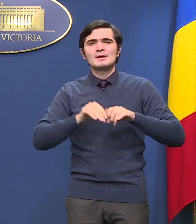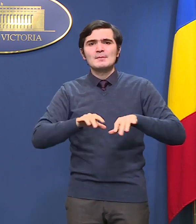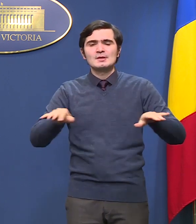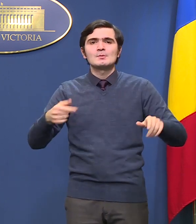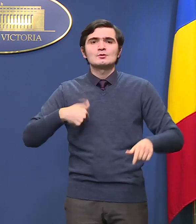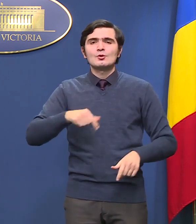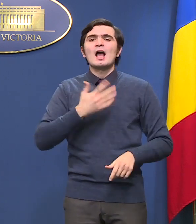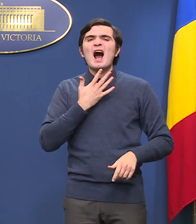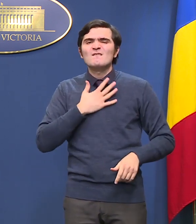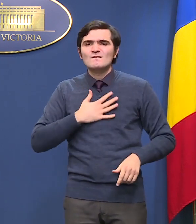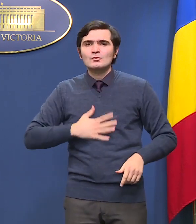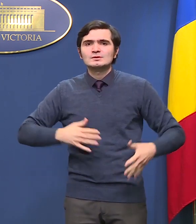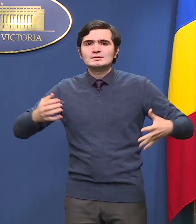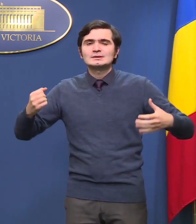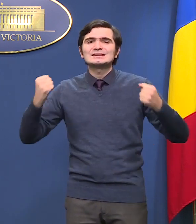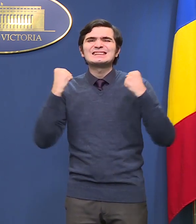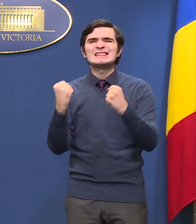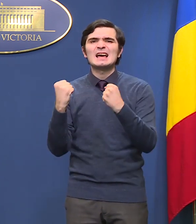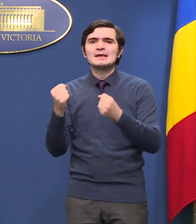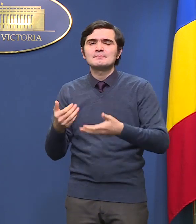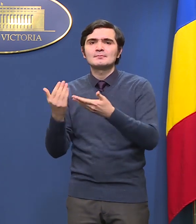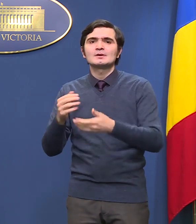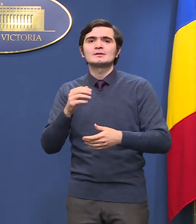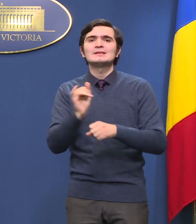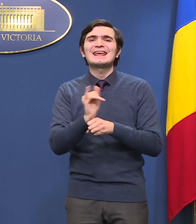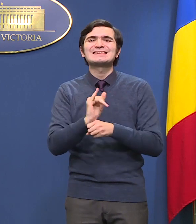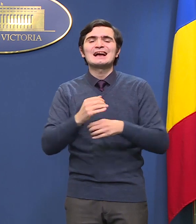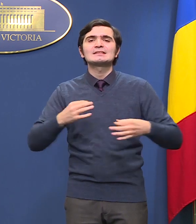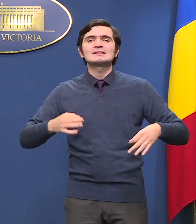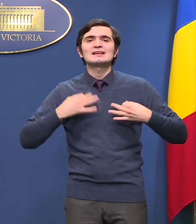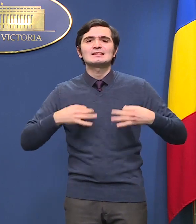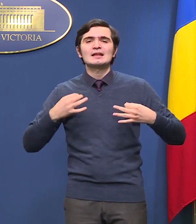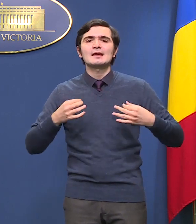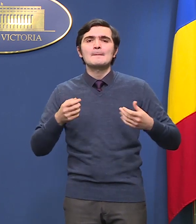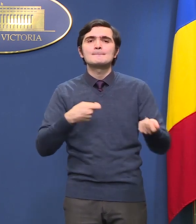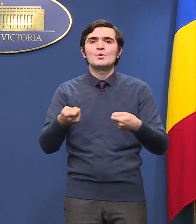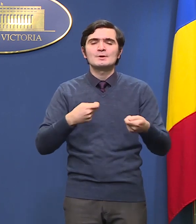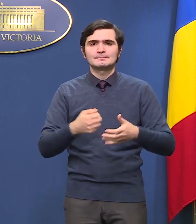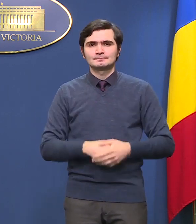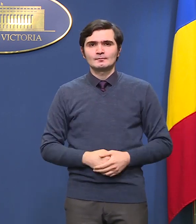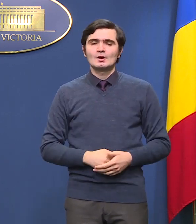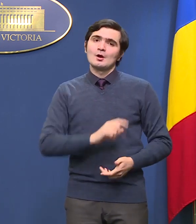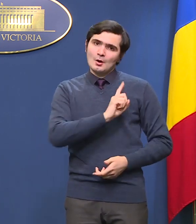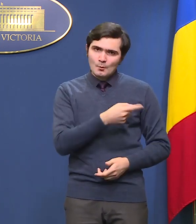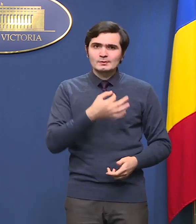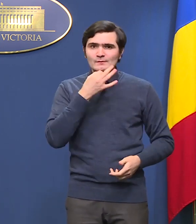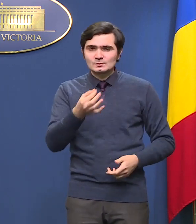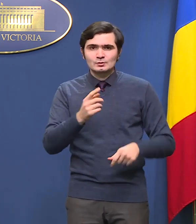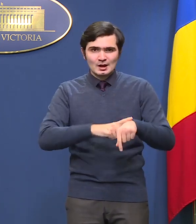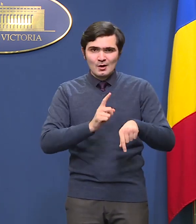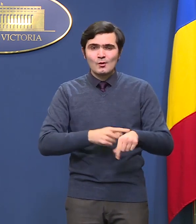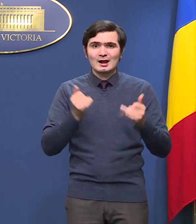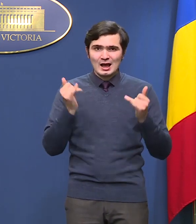întări direcțiile de sănătate publică. Pot să vă spun că la ora actuală, față de